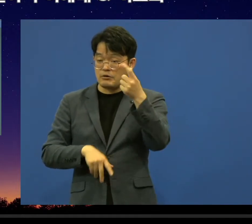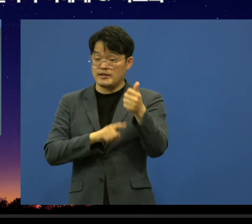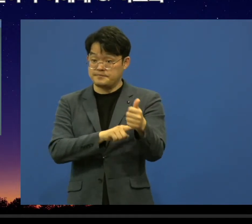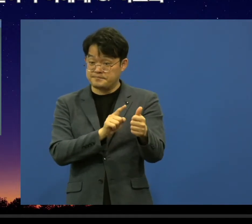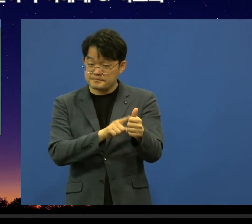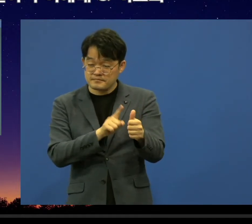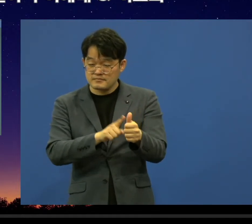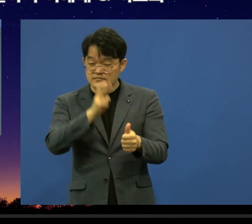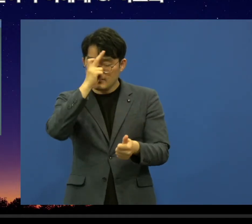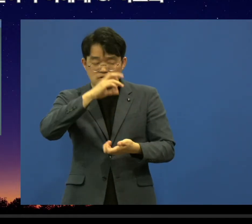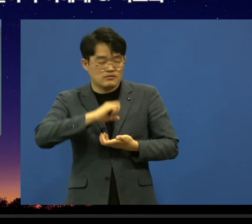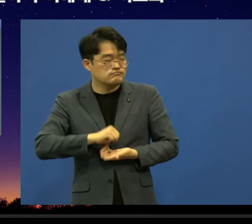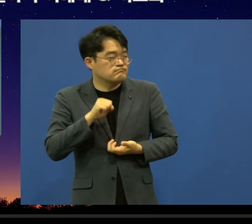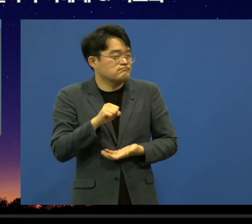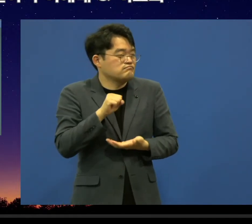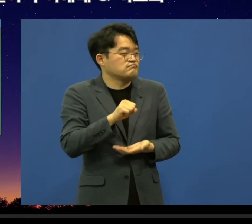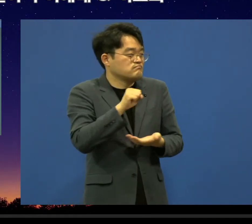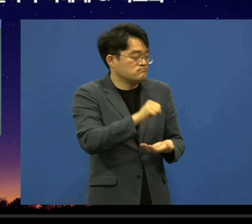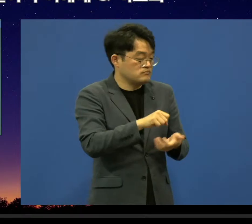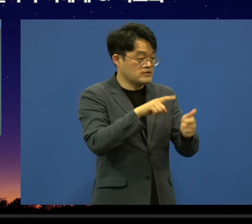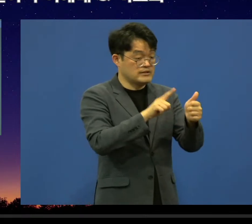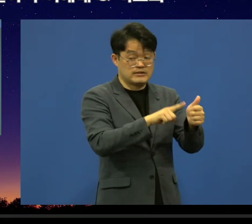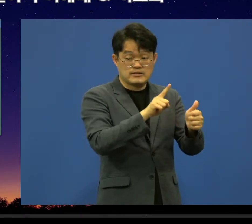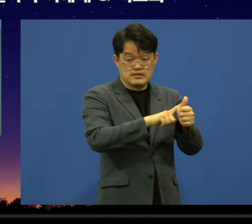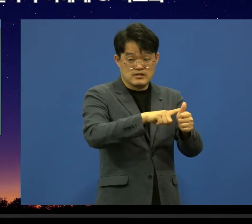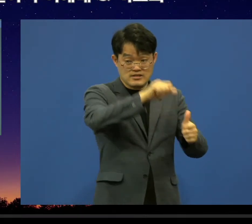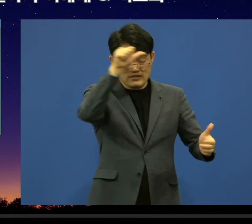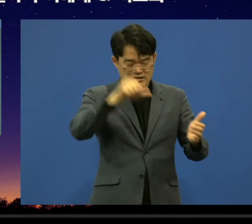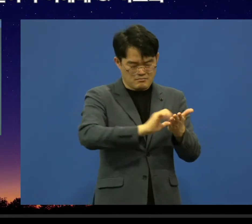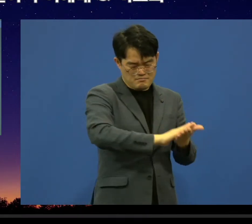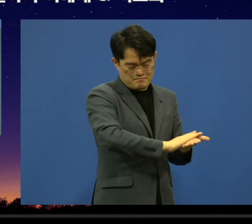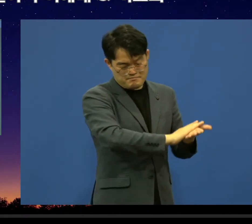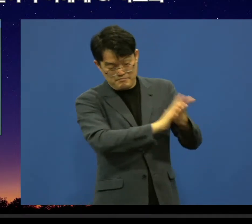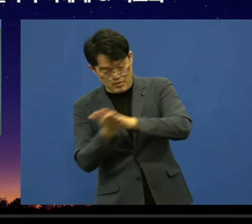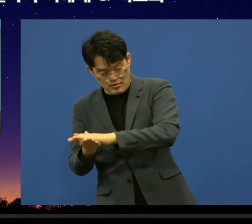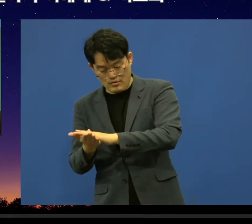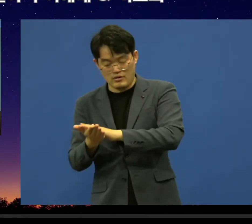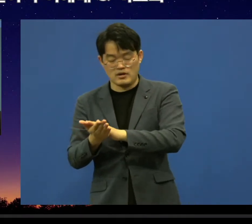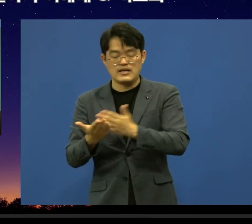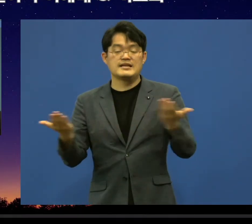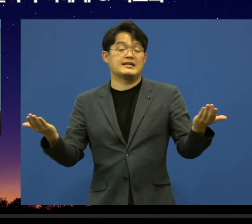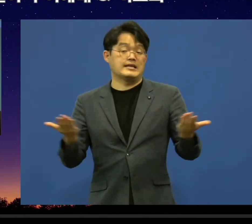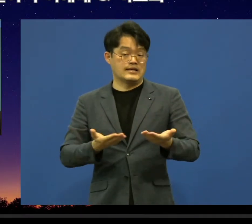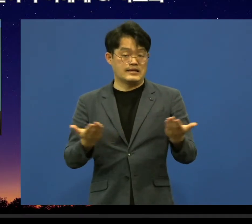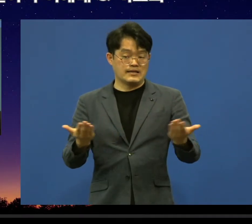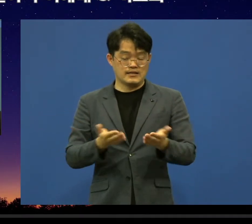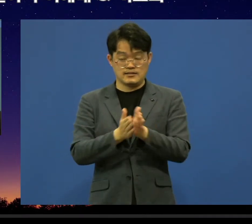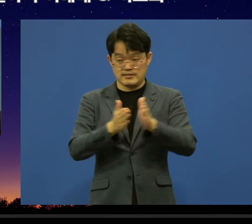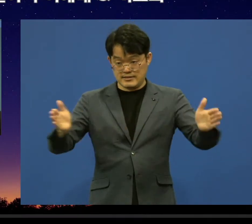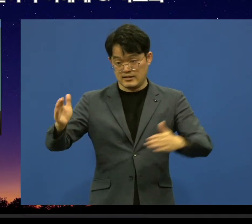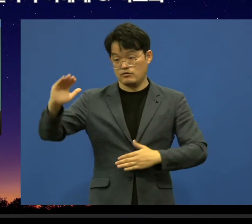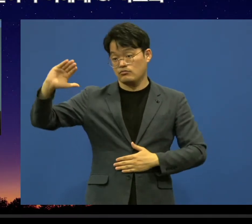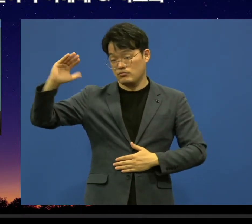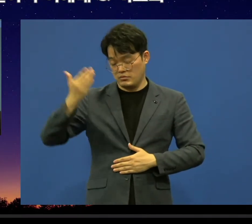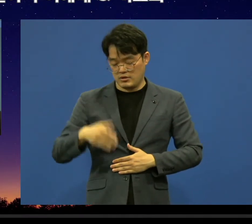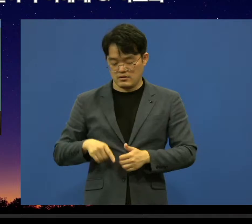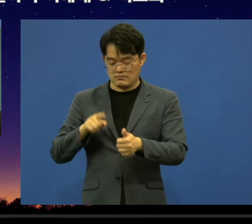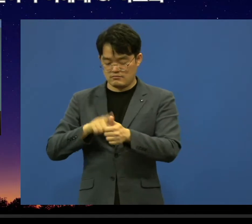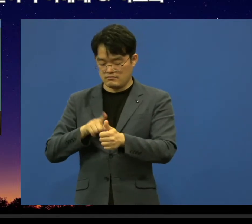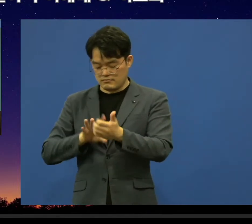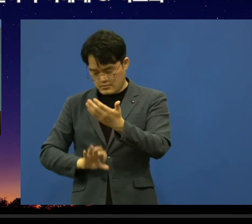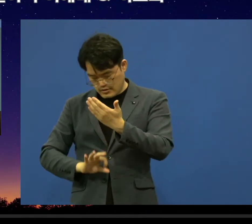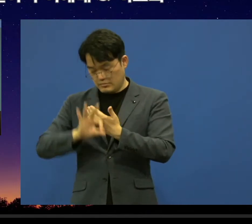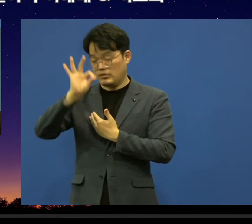만한 놀라운 일을 시작하세요. 20절 말씀을 보니까 다윗이 아침에 일찍이 일어나 양을 지키는